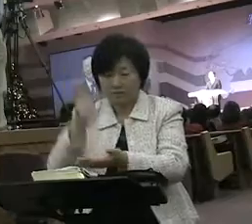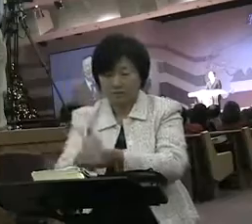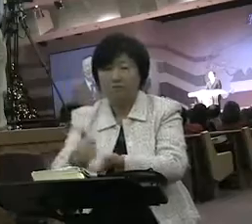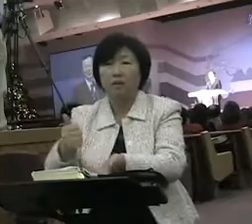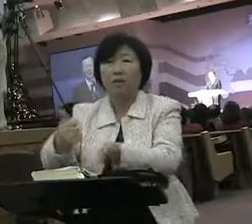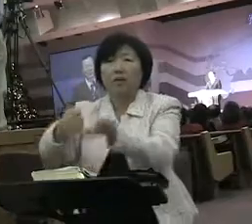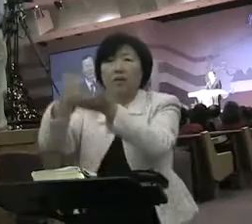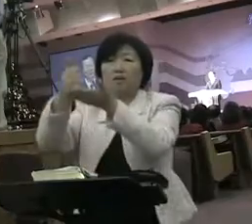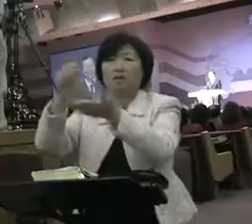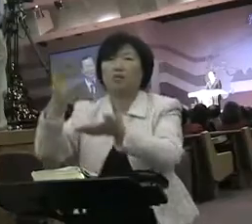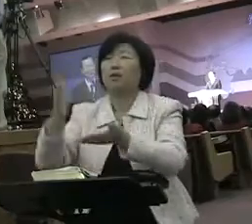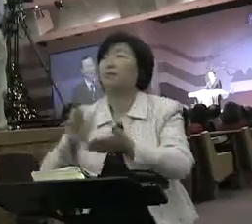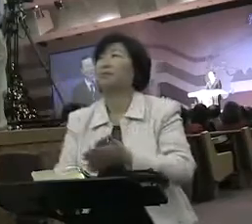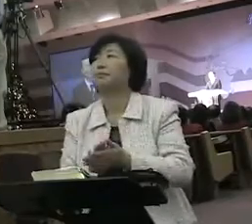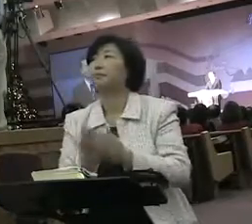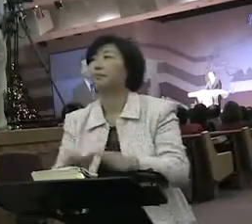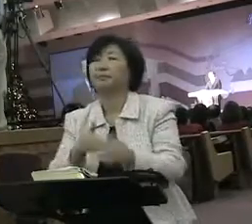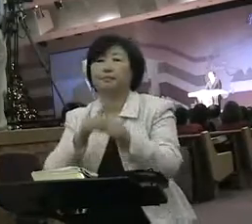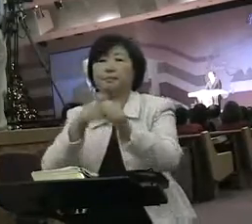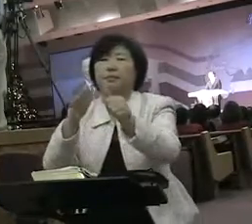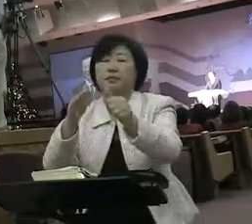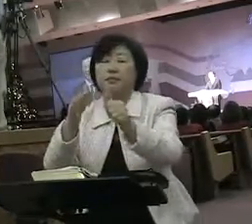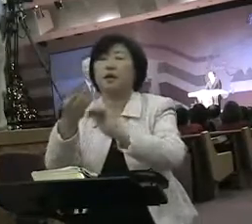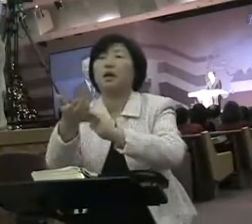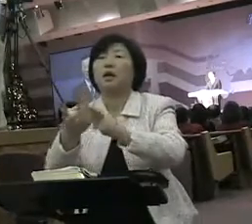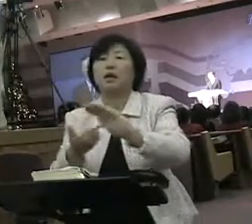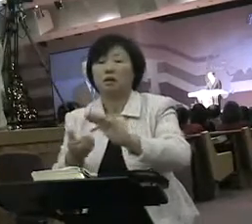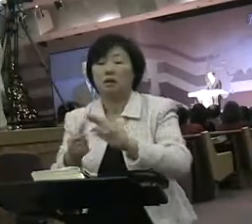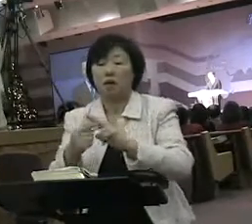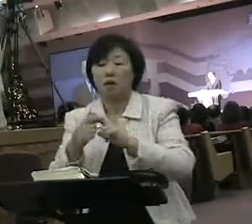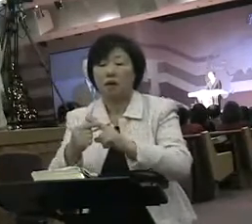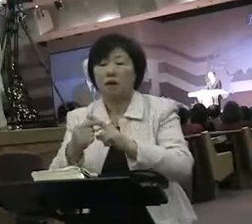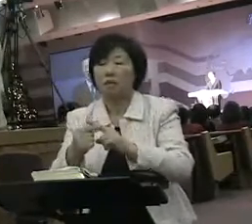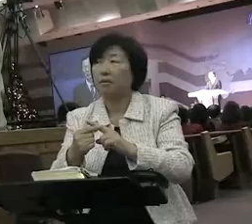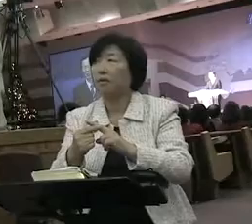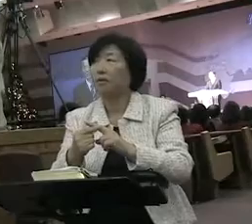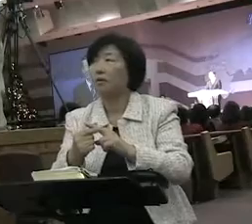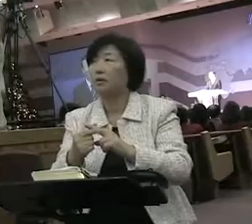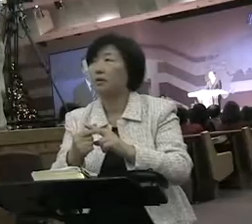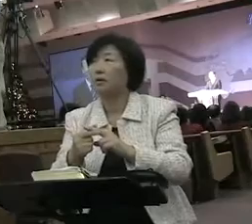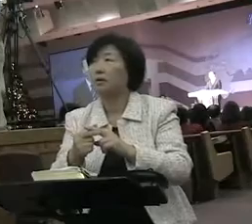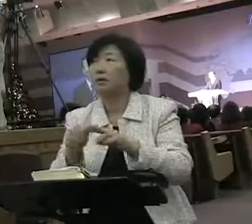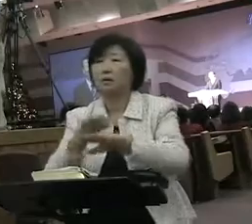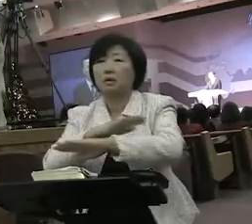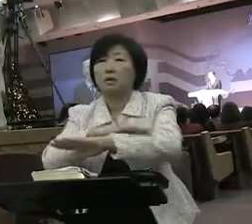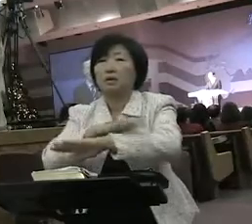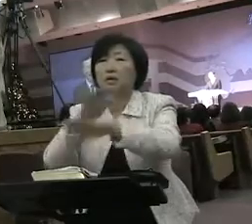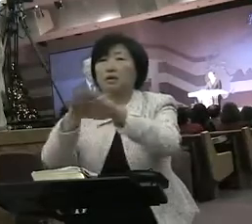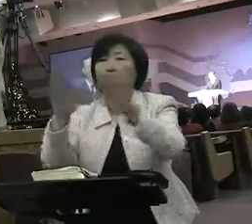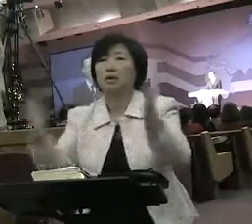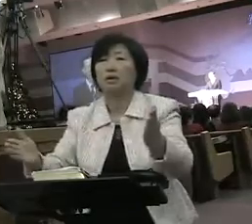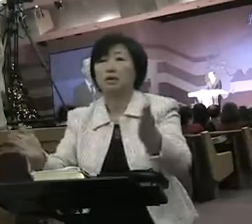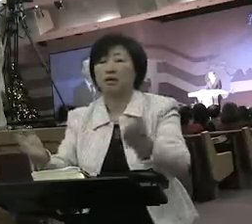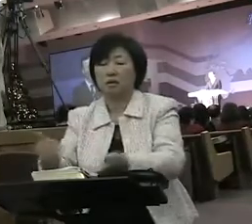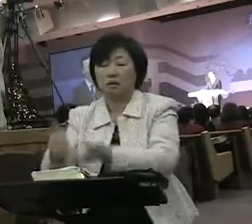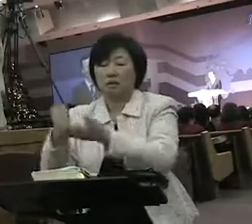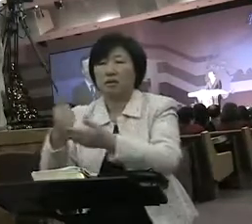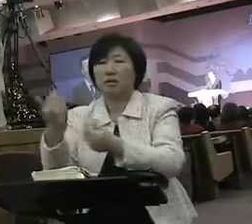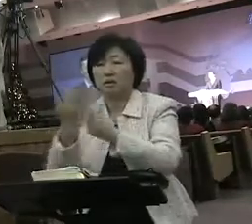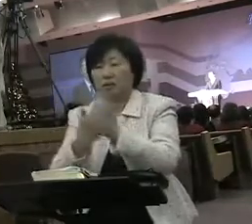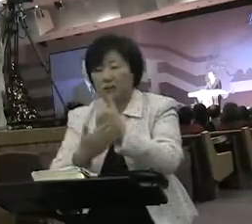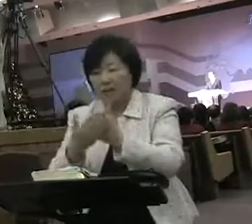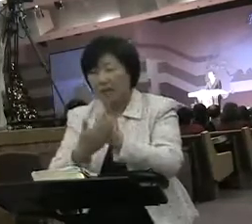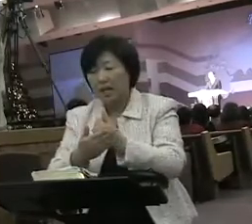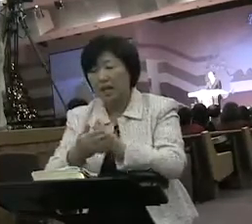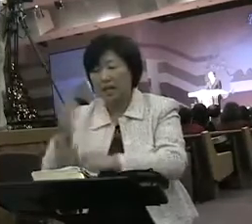목사님 이제 파송받기 전에 우리와 함께 같이 이 강단을 섬기시면서 하나님의 은혜의 말씀, 도전의